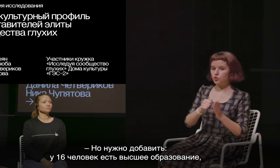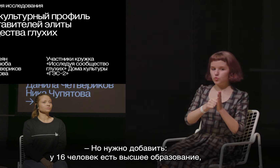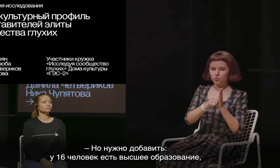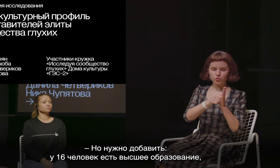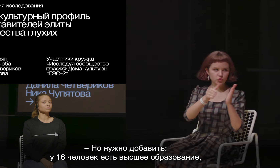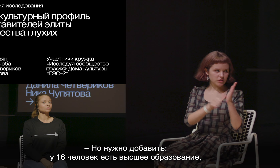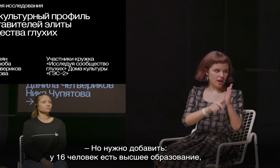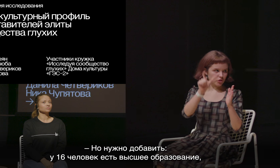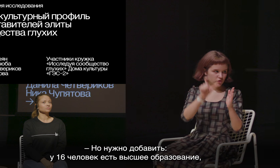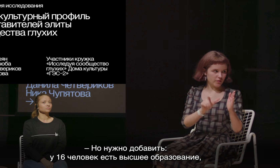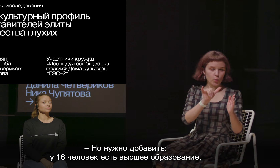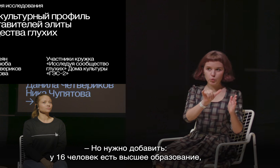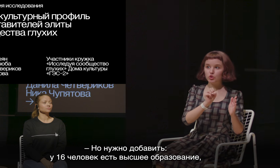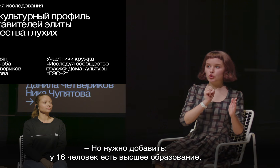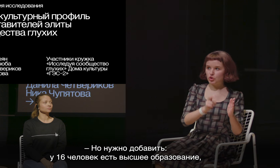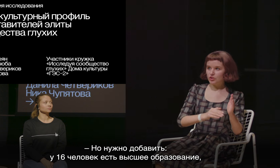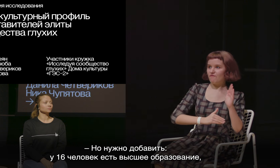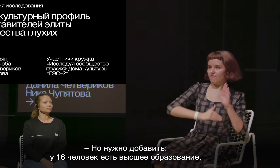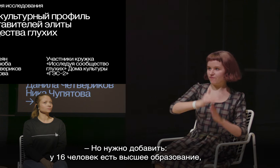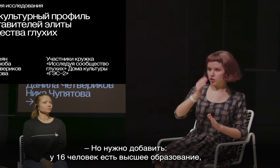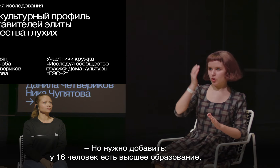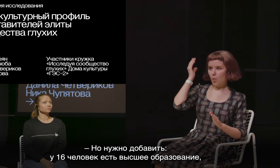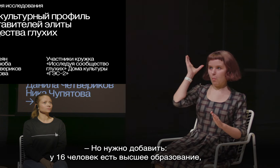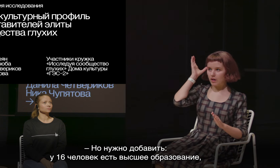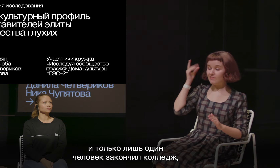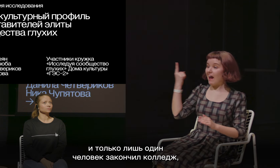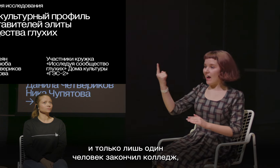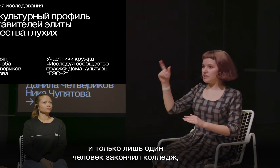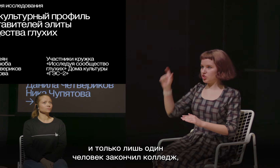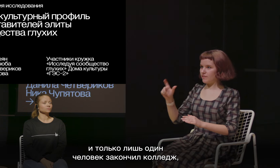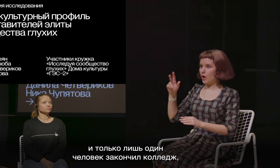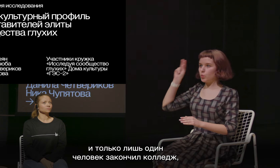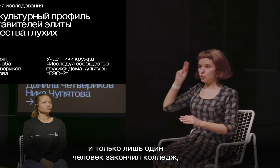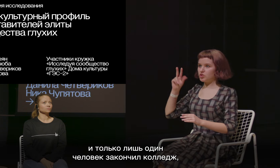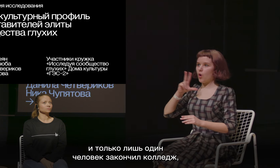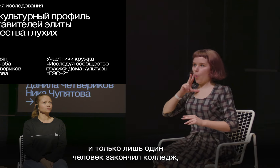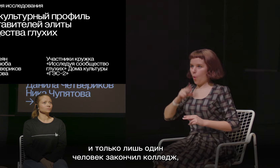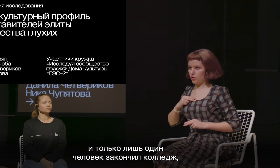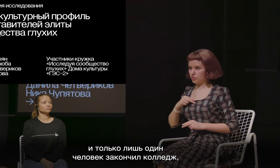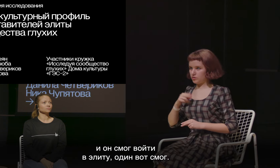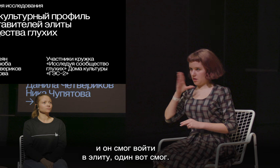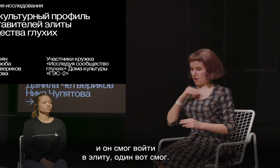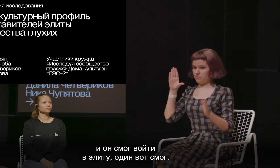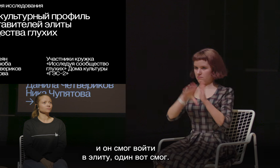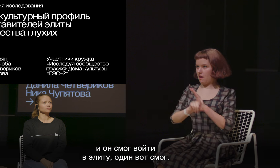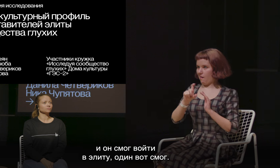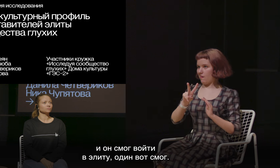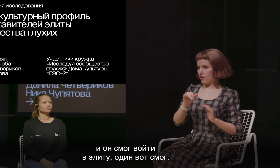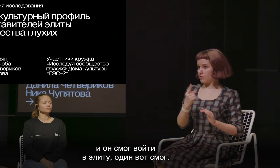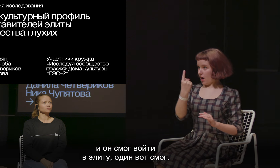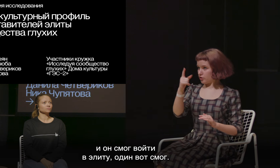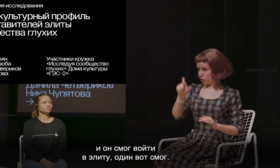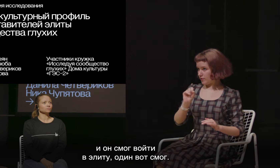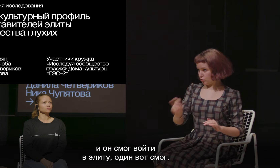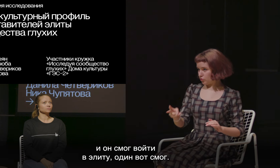нужно добавить. У 16 человек есть высшее образование, и только лишь один человек закончил колледж, и он